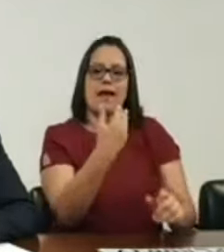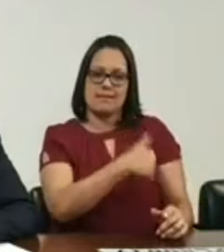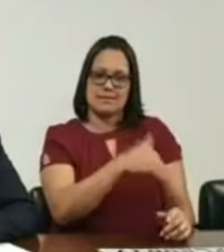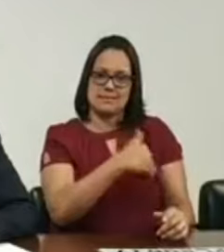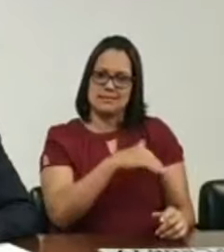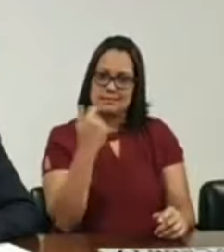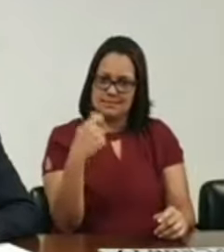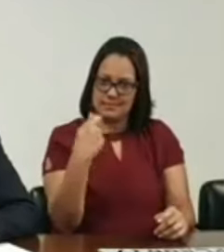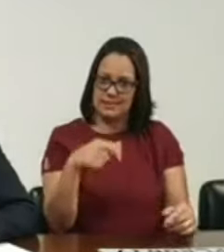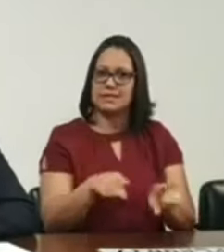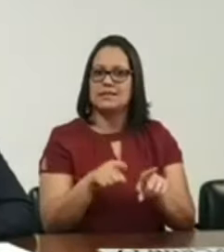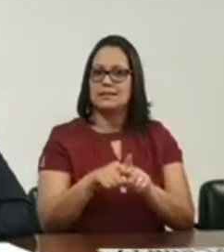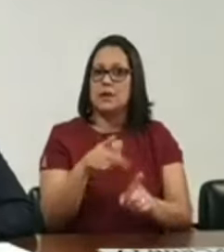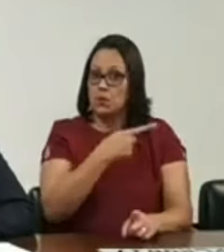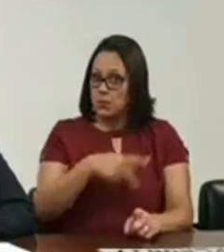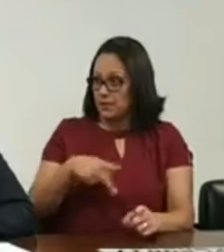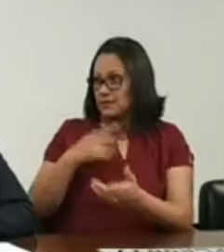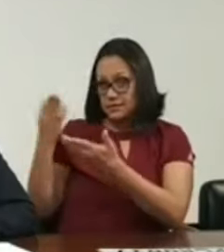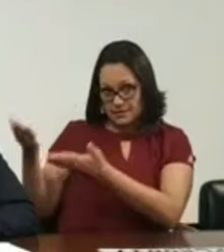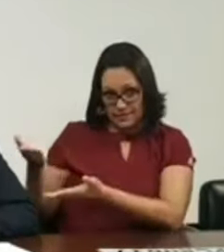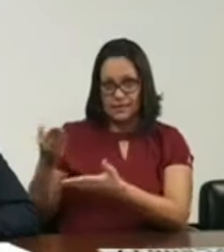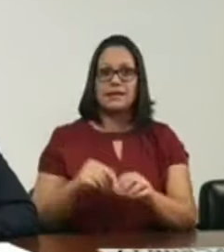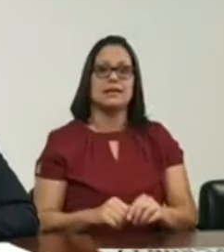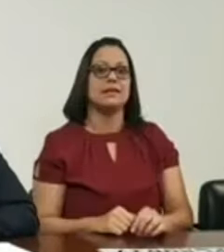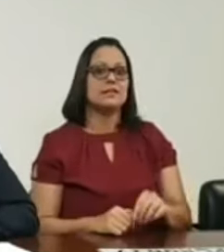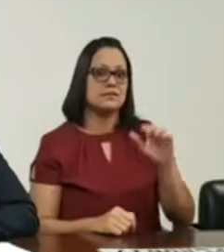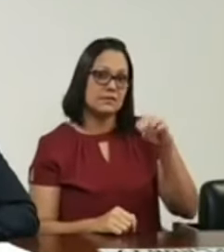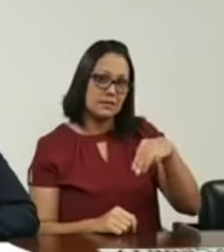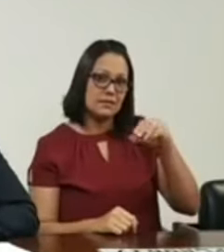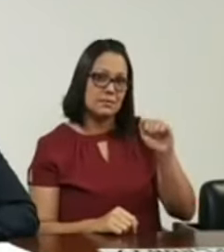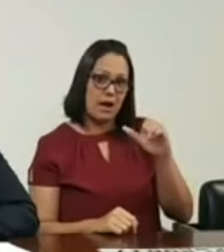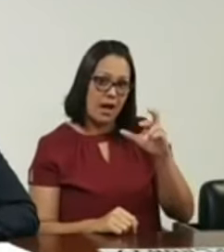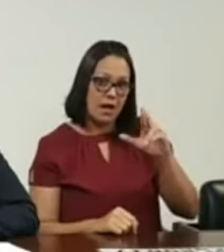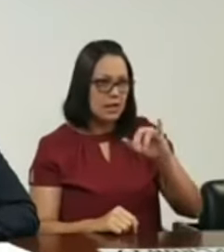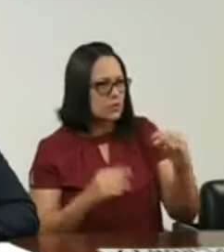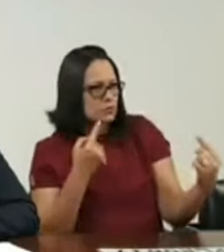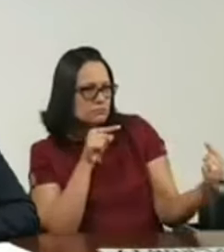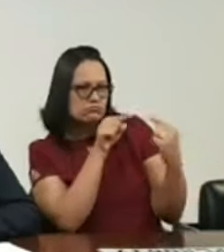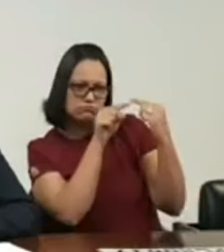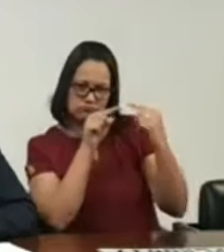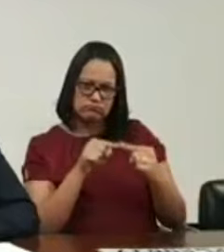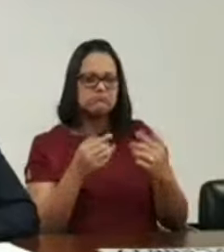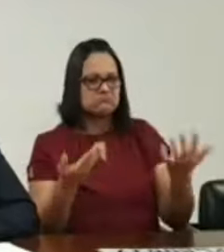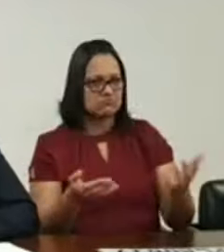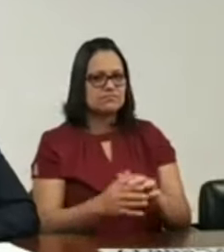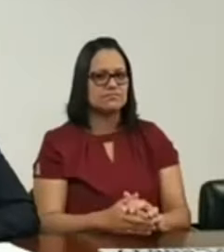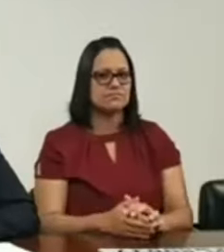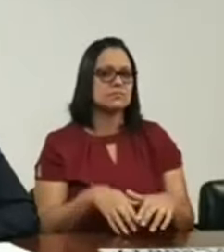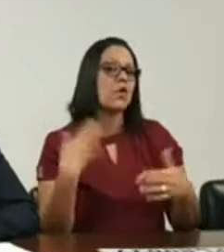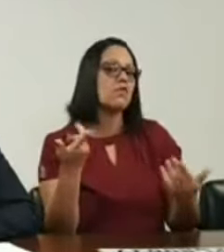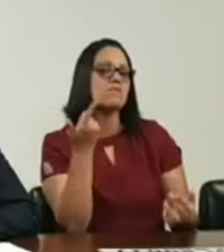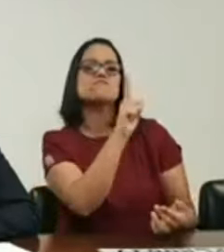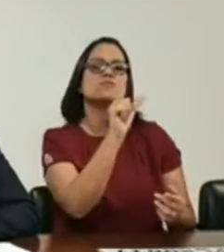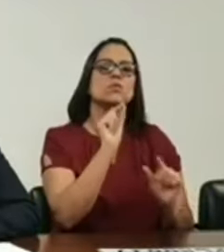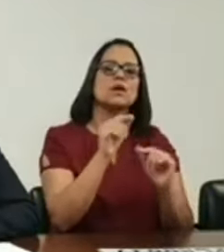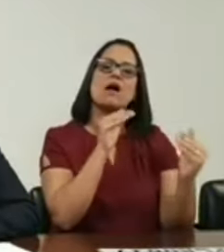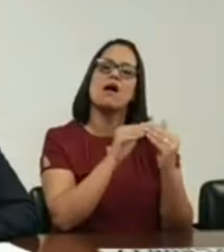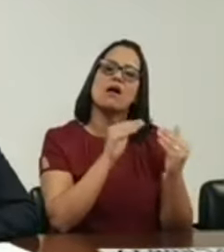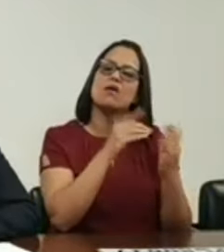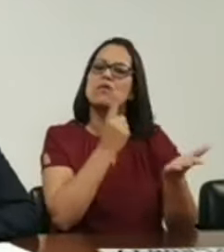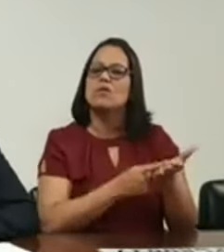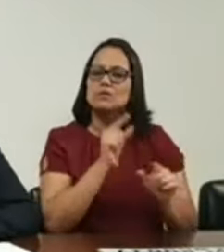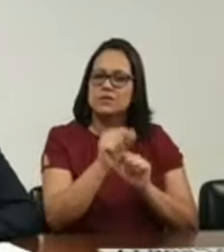entre o senhor presidente e o presidente Macri, com uma visão muito, muito compatível. Né? O que nós temos a ganhar com esse acordo?